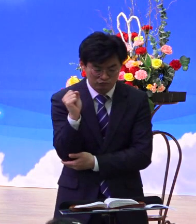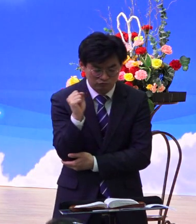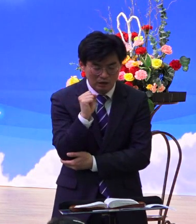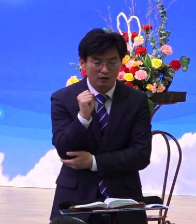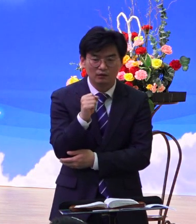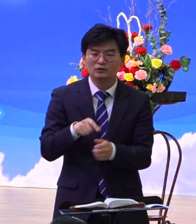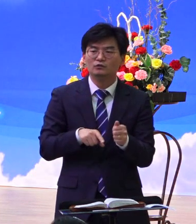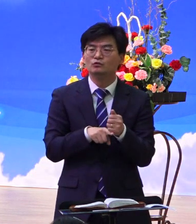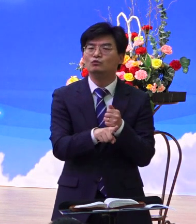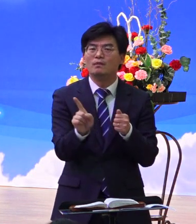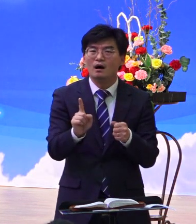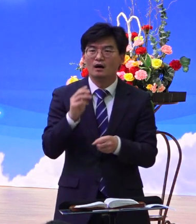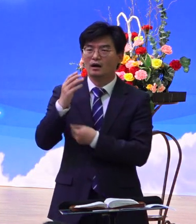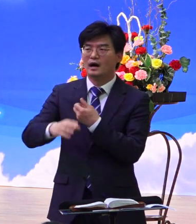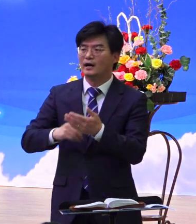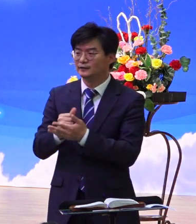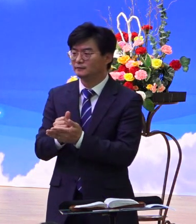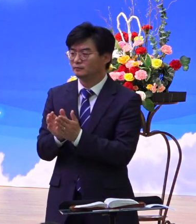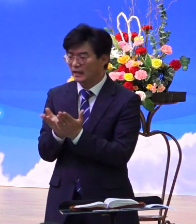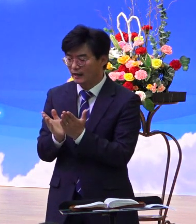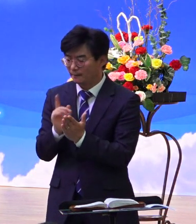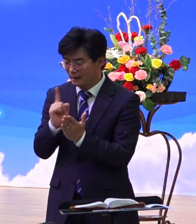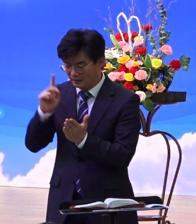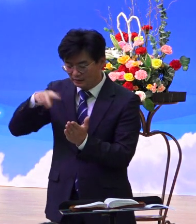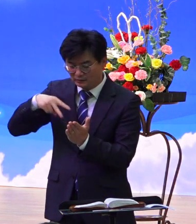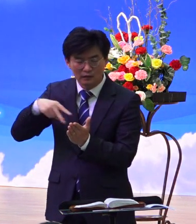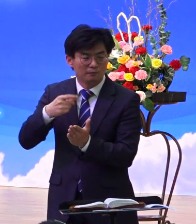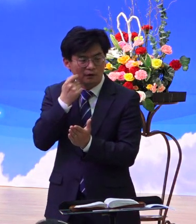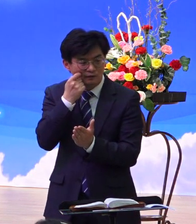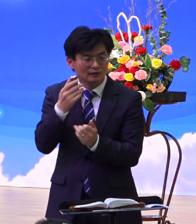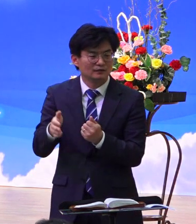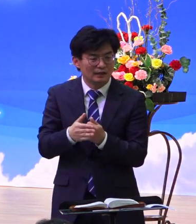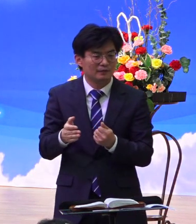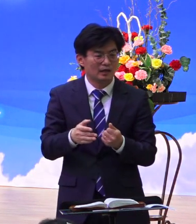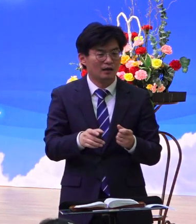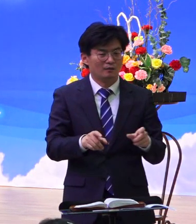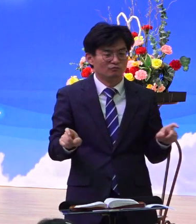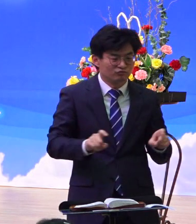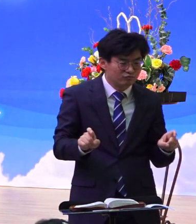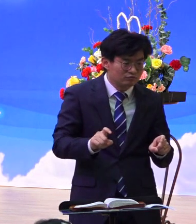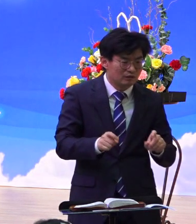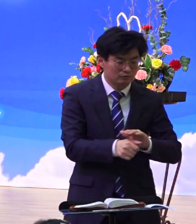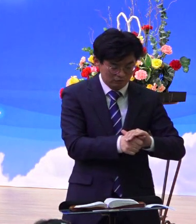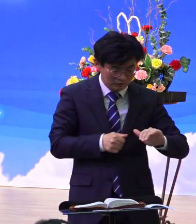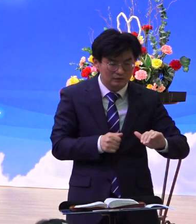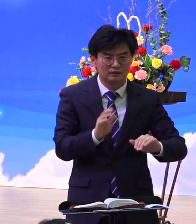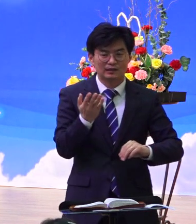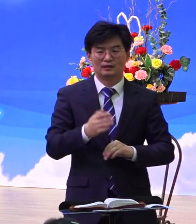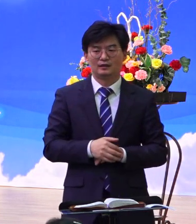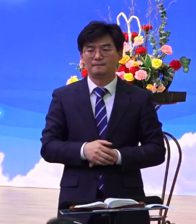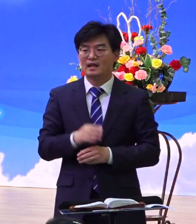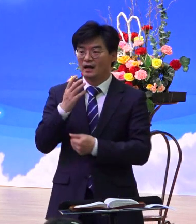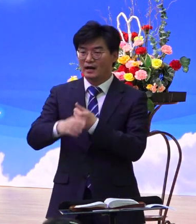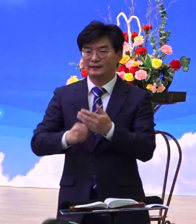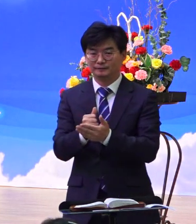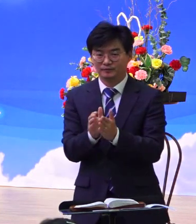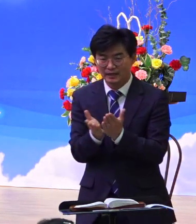때는 하나님의 말씀을 붙들지 않아서 그렇습니다. 그리스도인들은 하나님의 말씀을 붙들고 그 말씀을 읽고 그